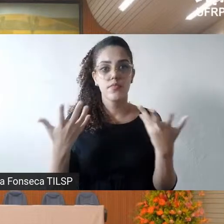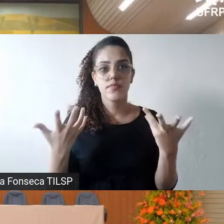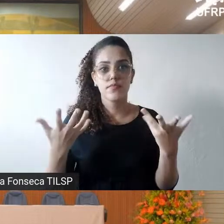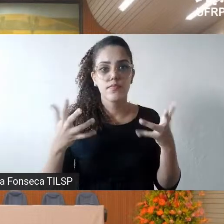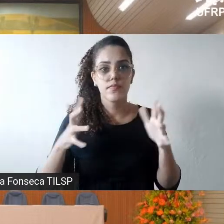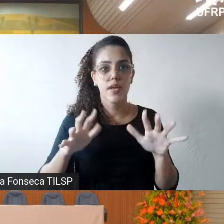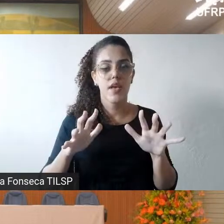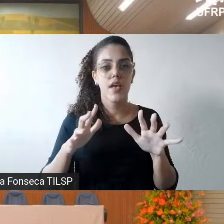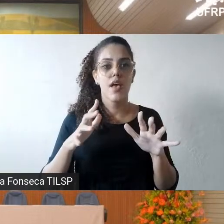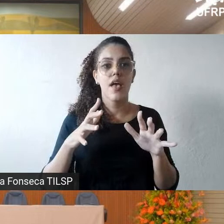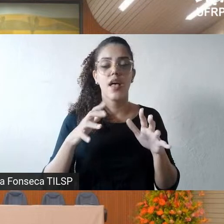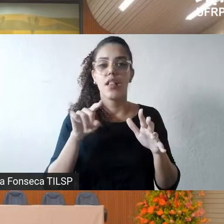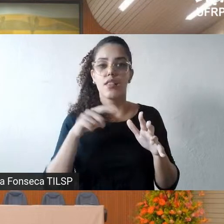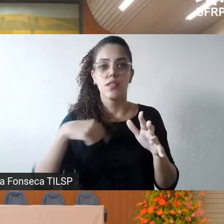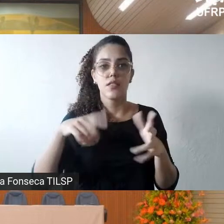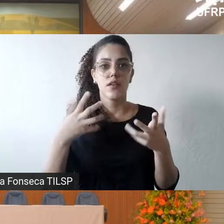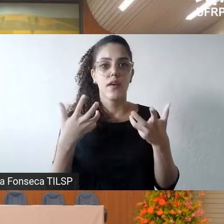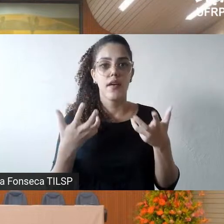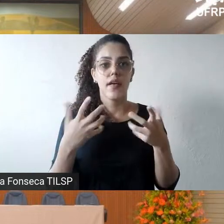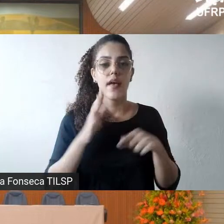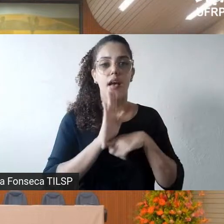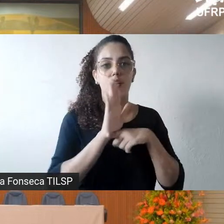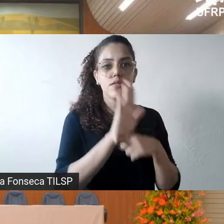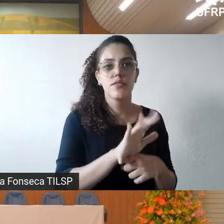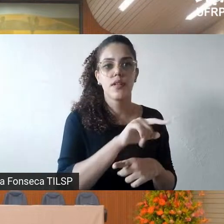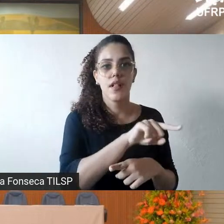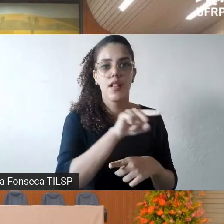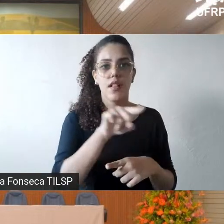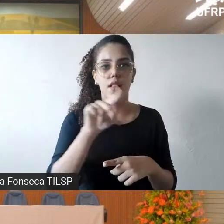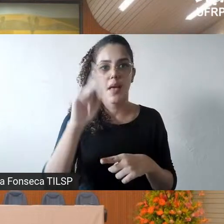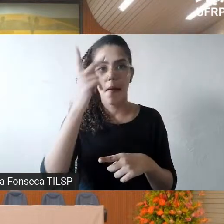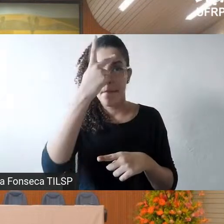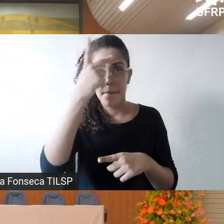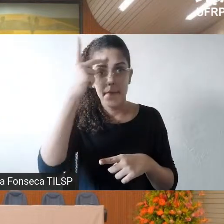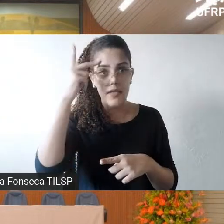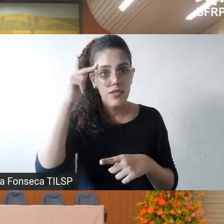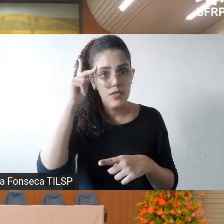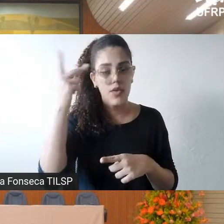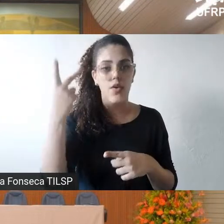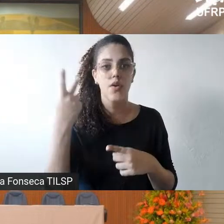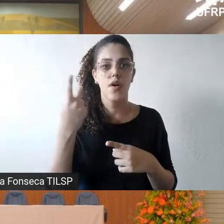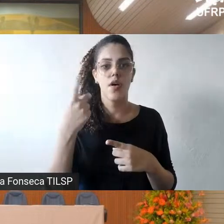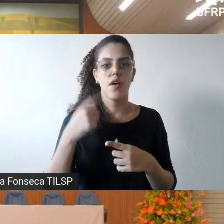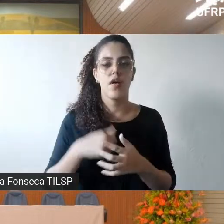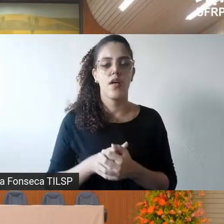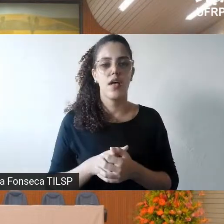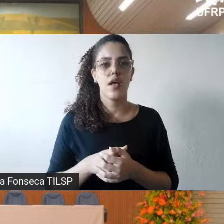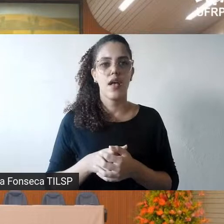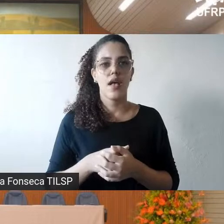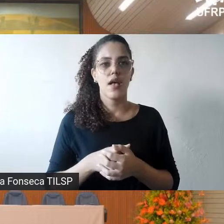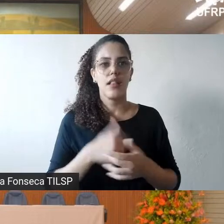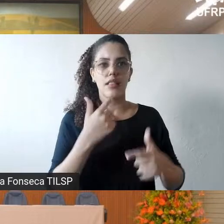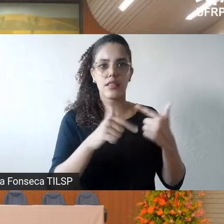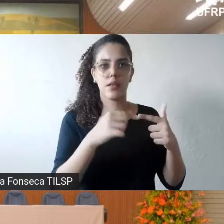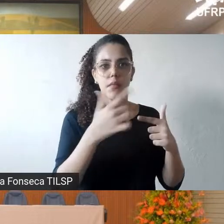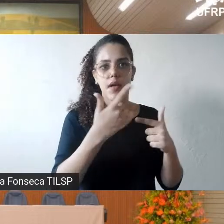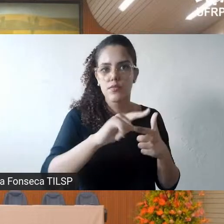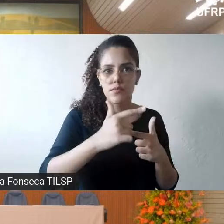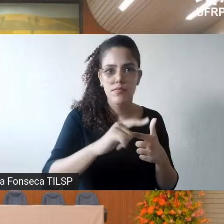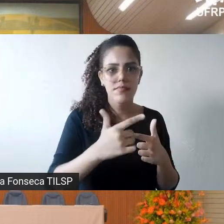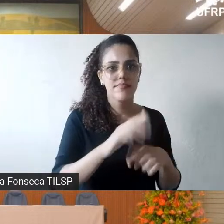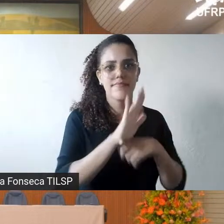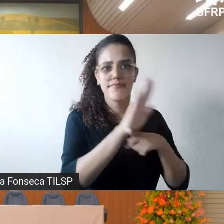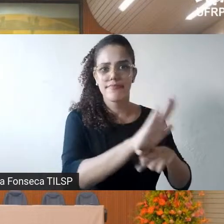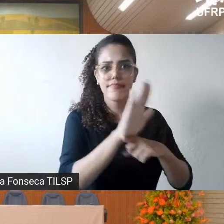passam fome e não têm emprego. Mas não é matando-os voltando para o trabalho, porque é muito bom incentivar a